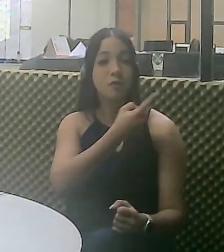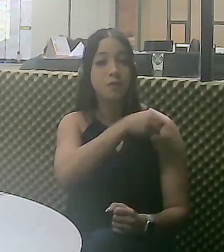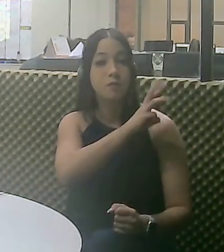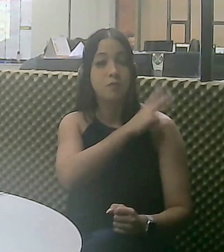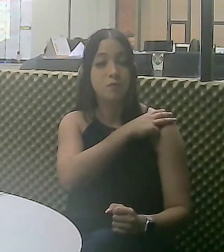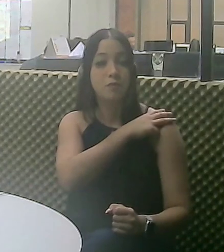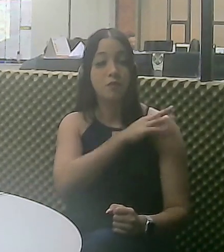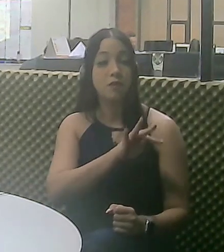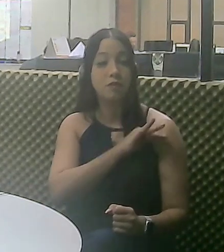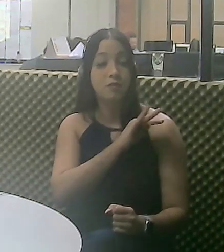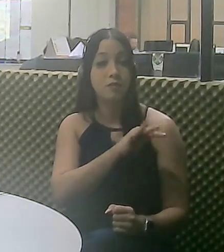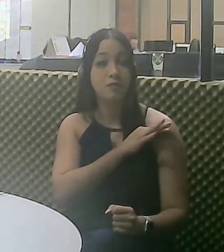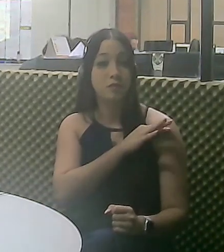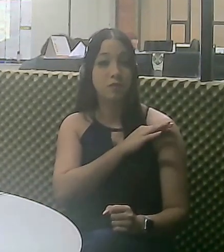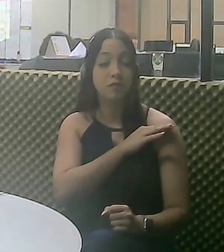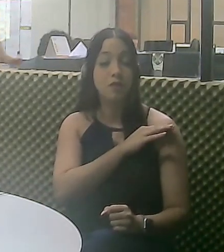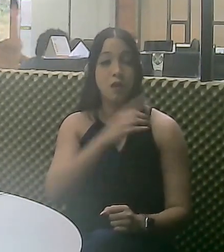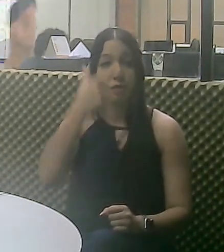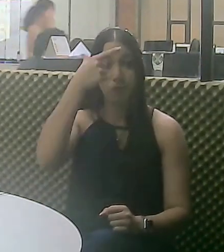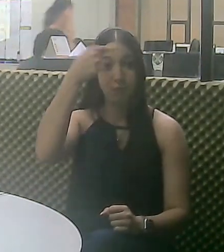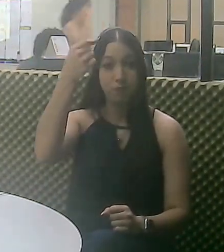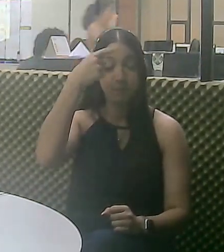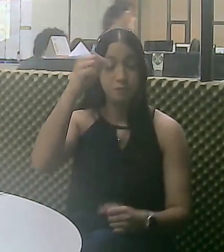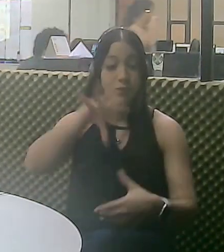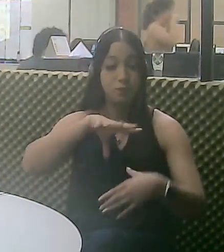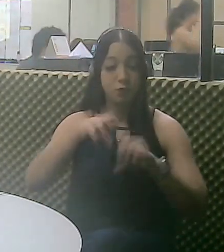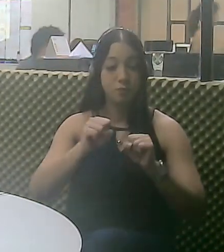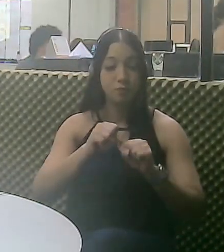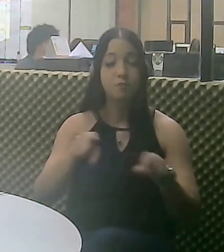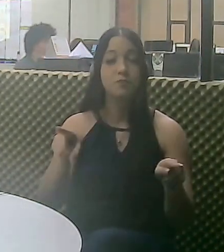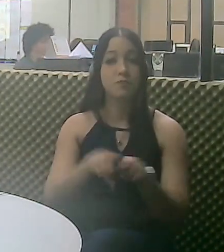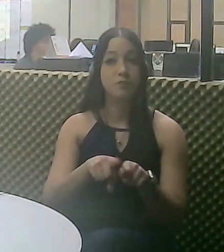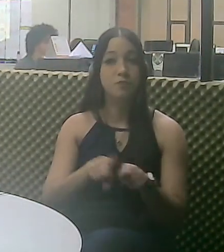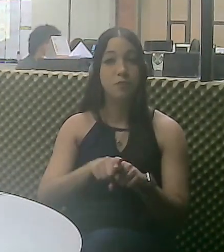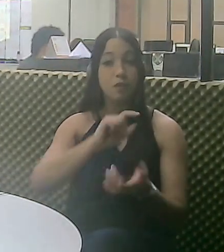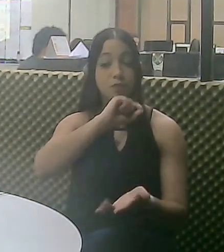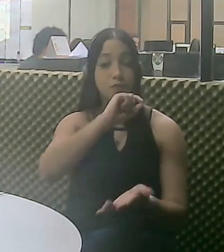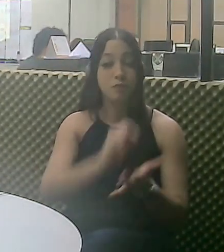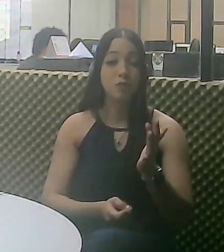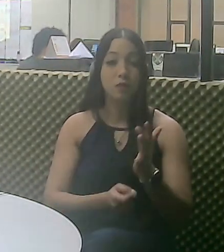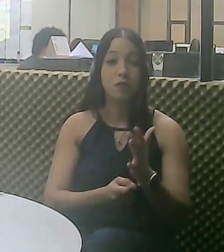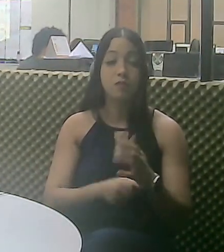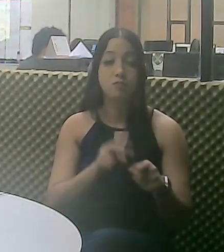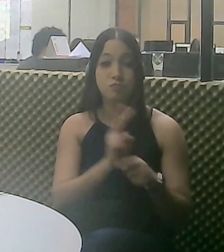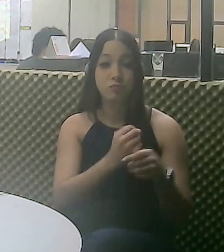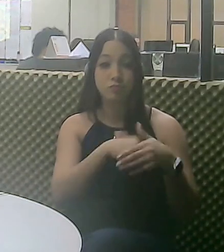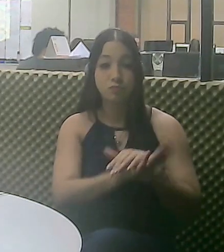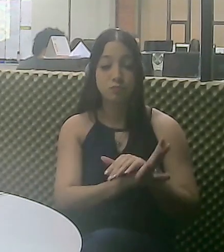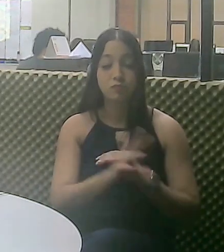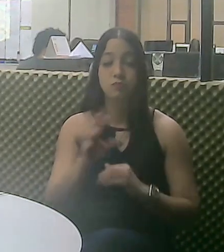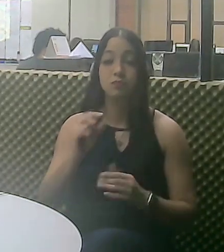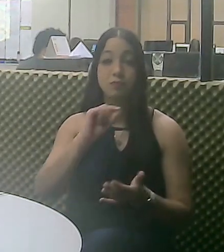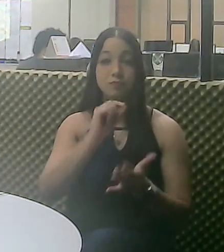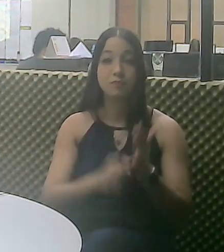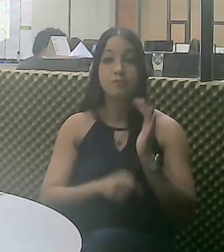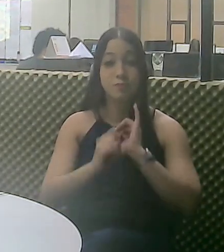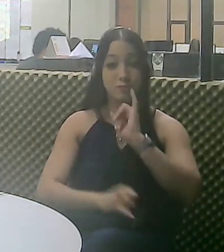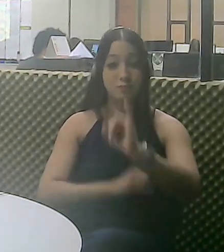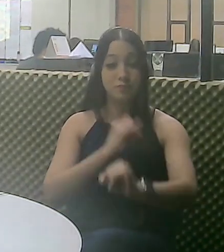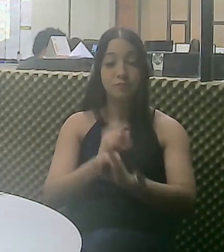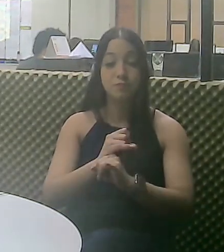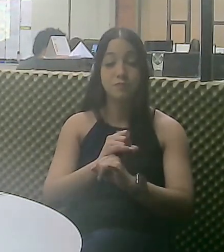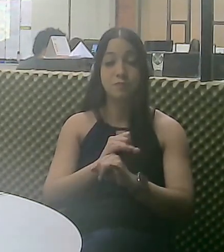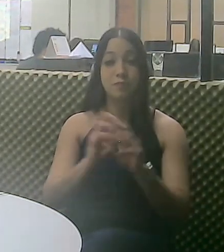médio técnico e superior além de prever a formação de cadastro de reserva as inscrições serão via internet